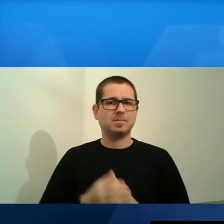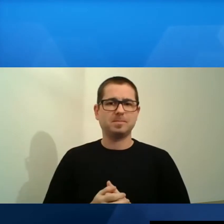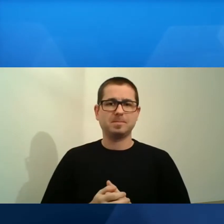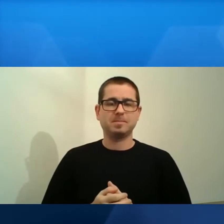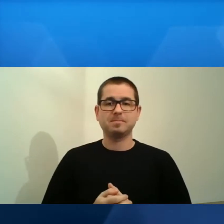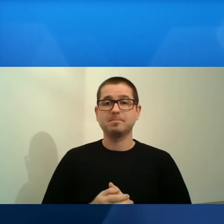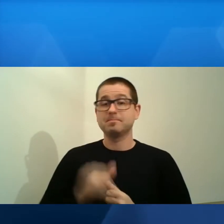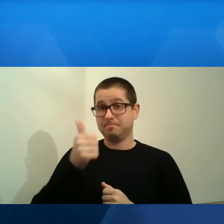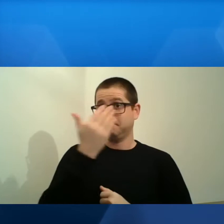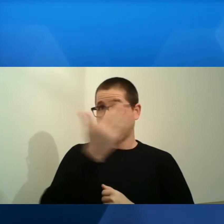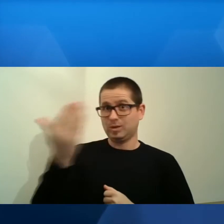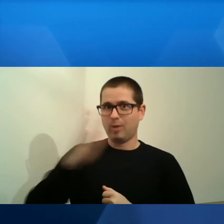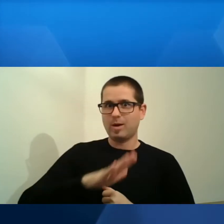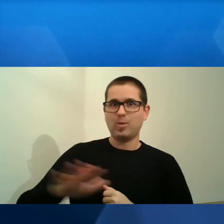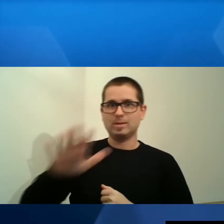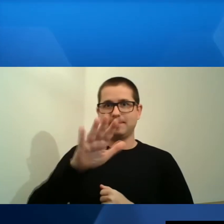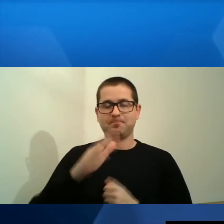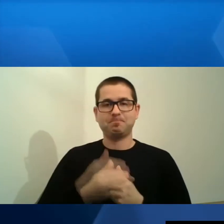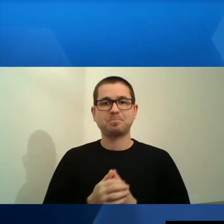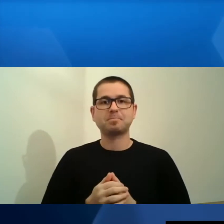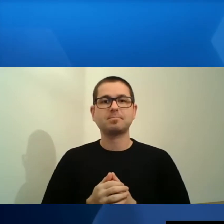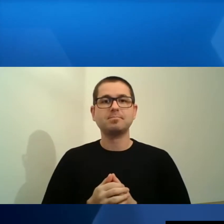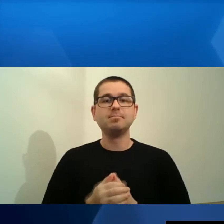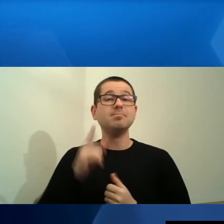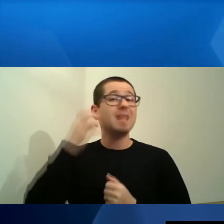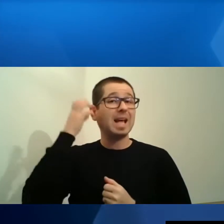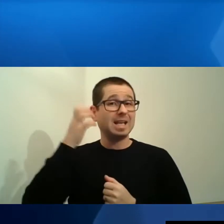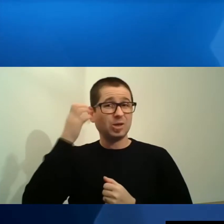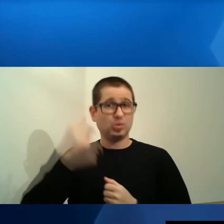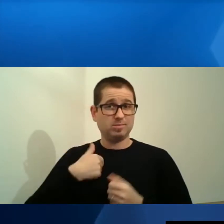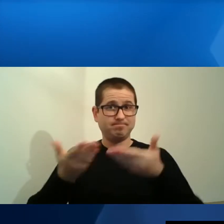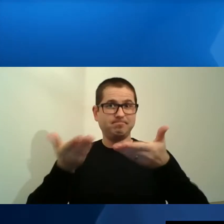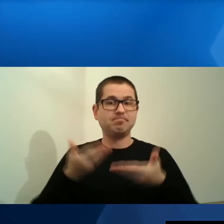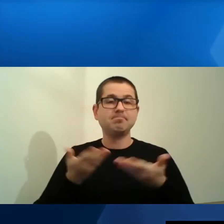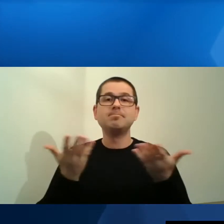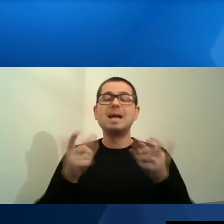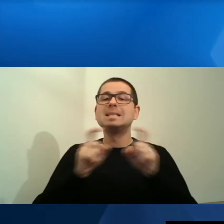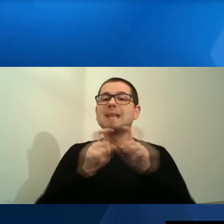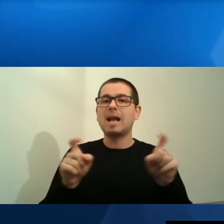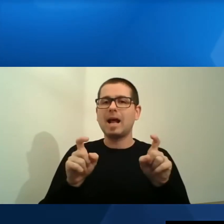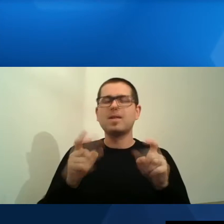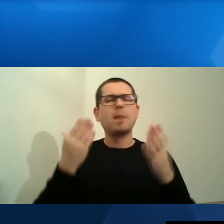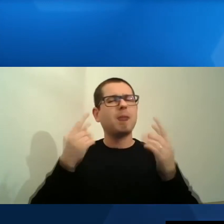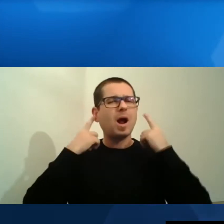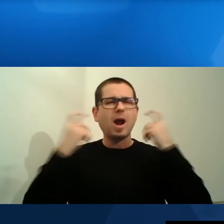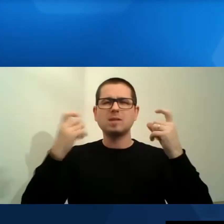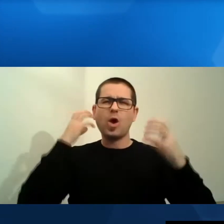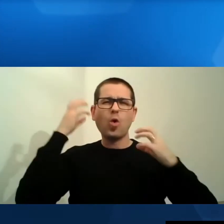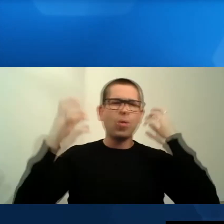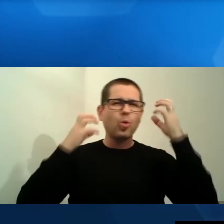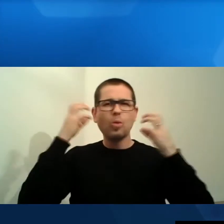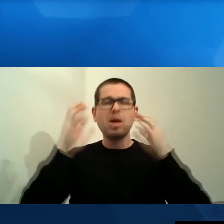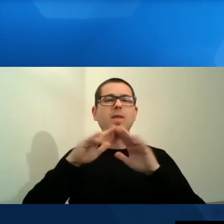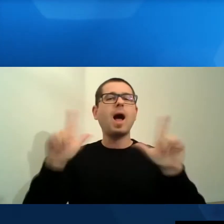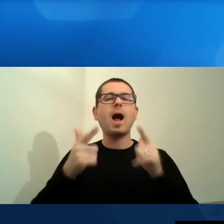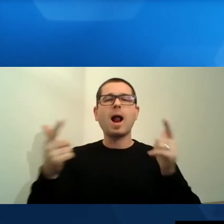tinnitus. Najprej pozdravljeni vsi. Tinnitus sem dobil zaradi preglasnega hrupa na koncertu,